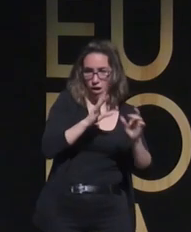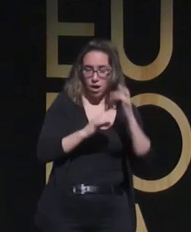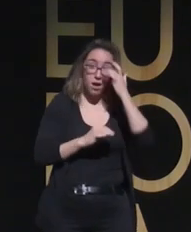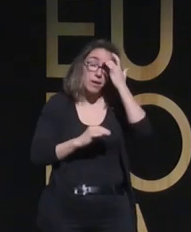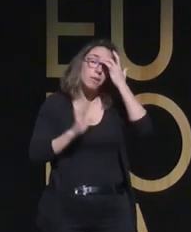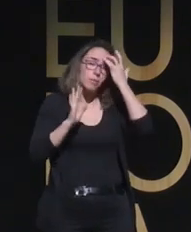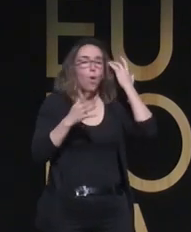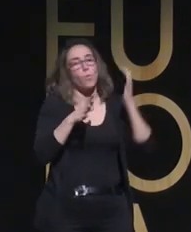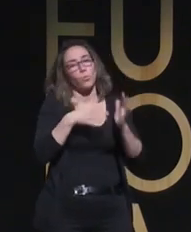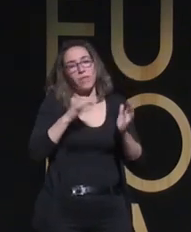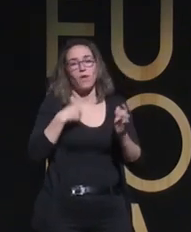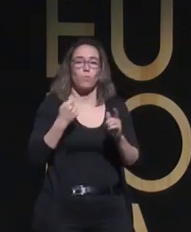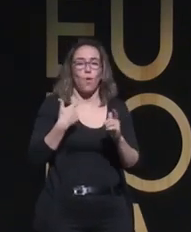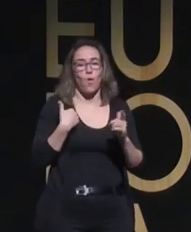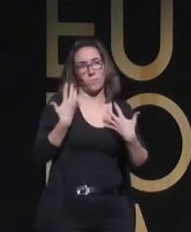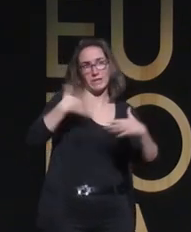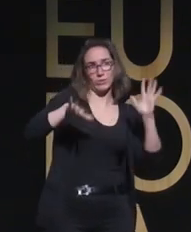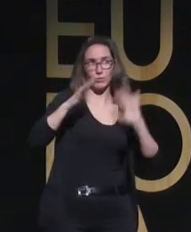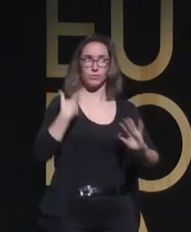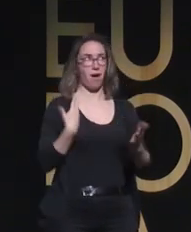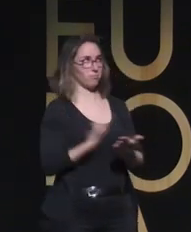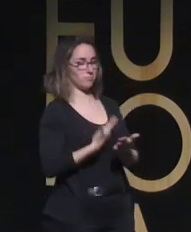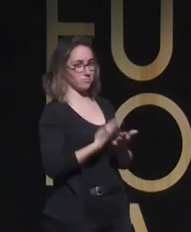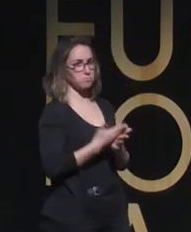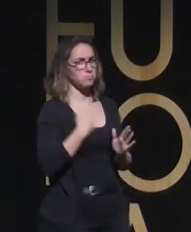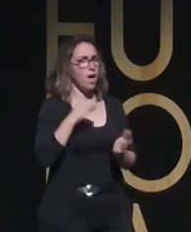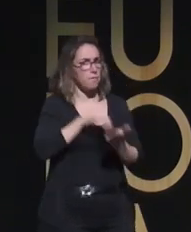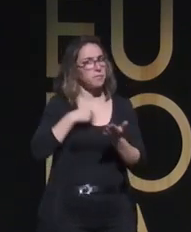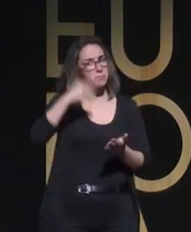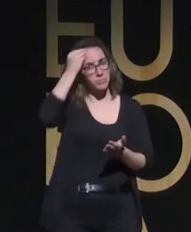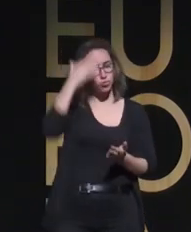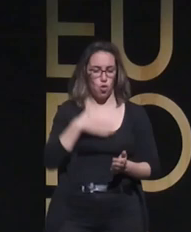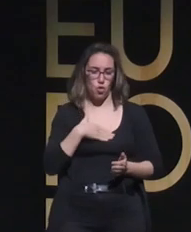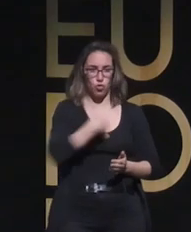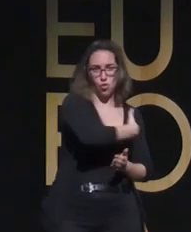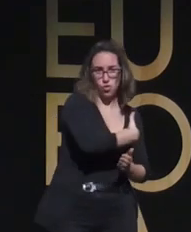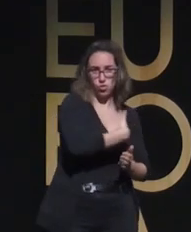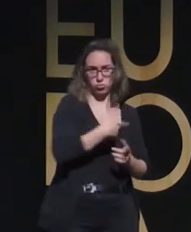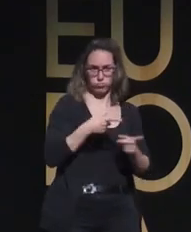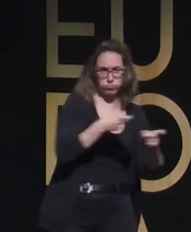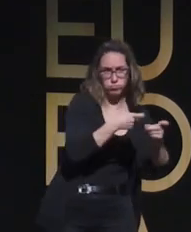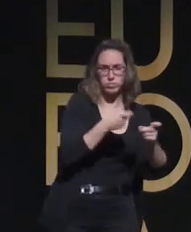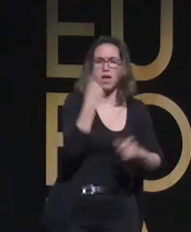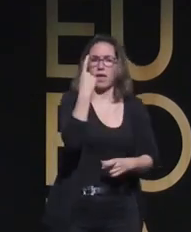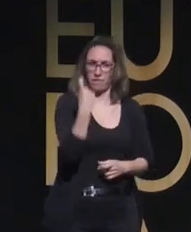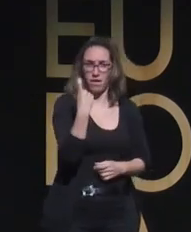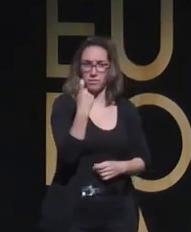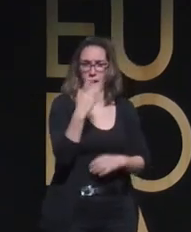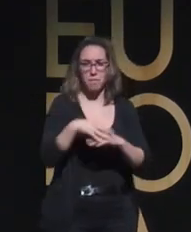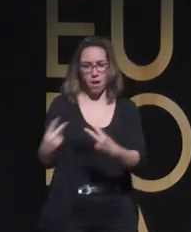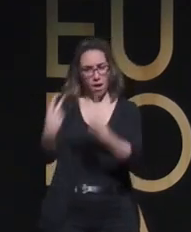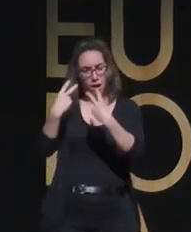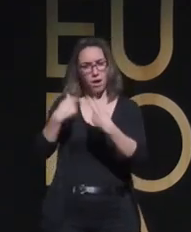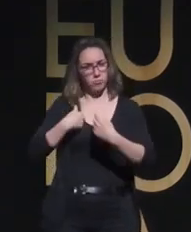justificando, que sí, también un poco, ¿no? Pero yo creo que es necesario. O sea, que vean que tenemos carácter y que nos mosqueamos, es que les